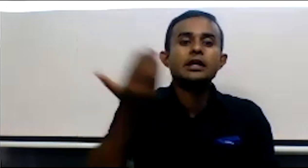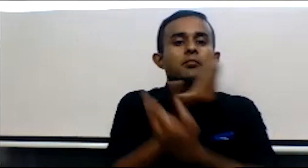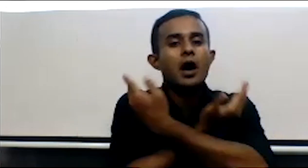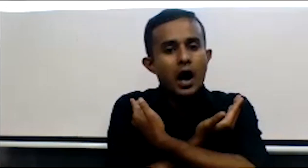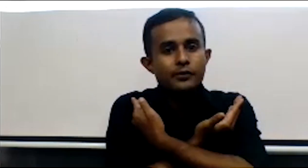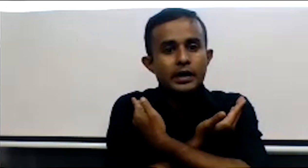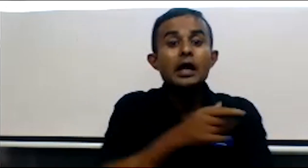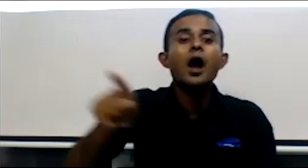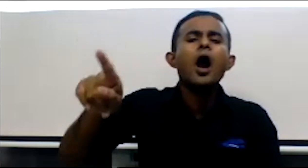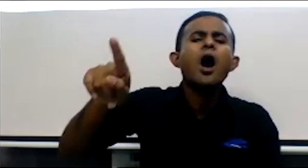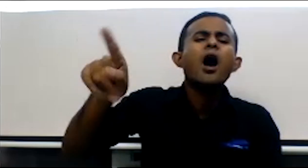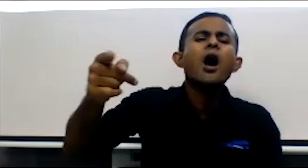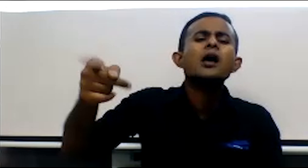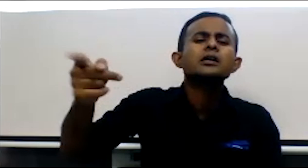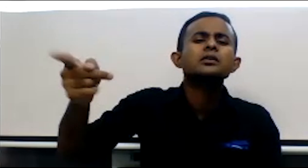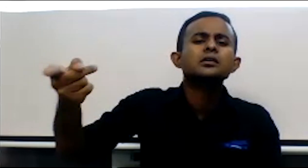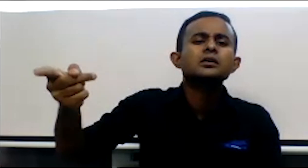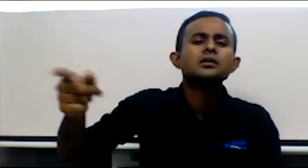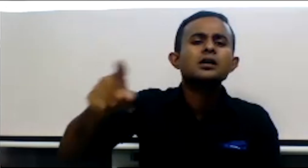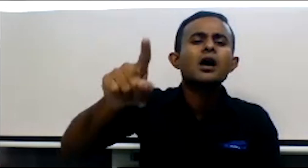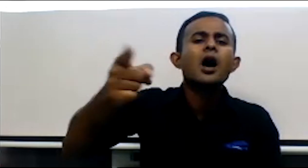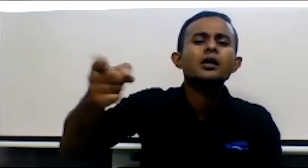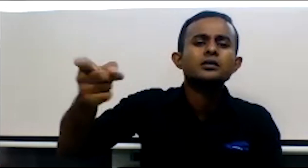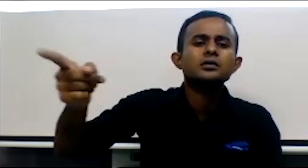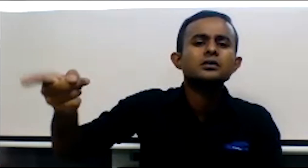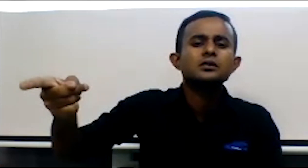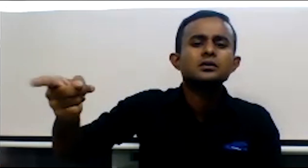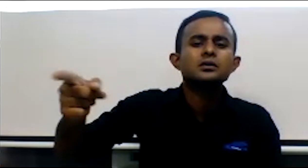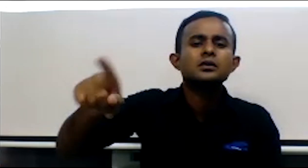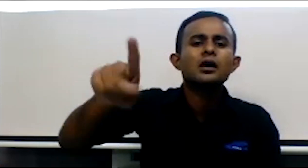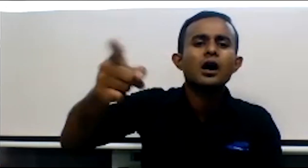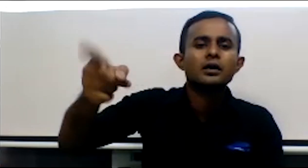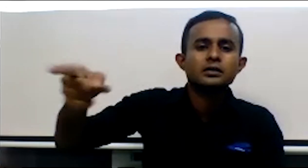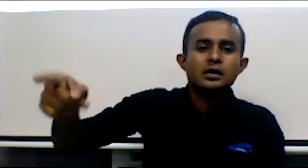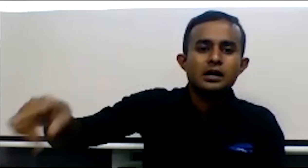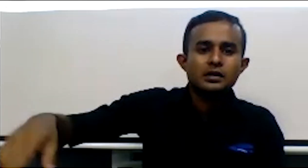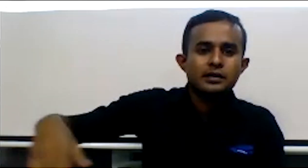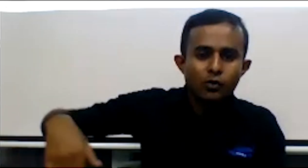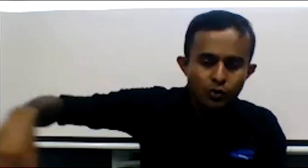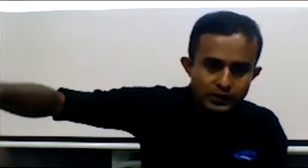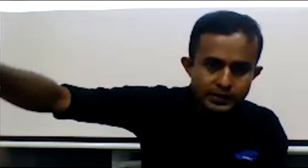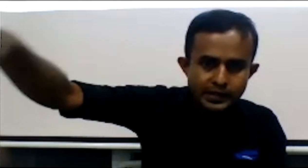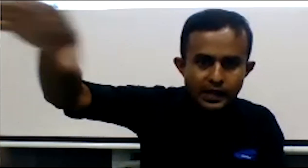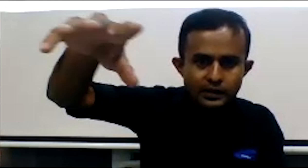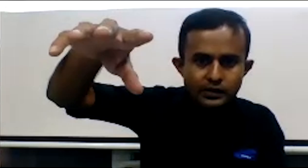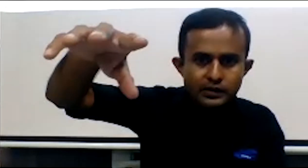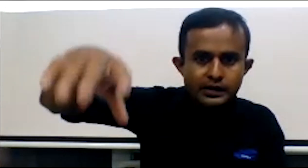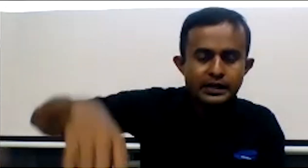වැඩියම ආදරේ කාටද? කාටද? කාට. දැන් ඔයගොල්ලෝ ඉදිරියේ